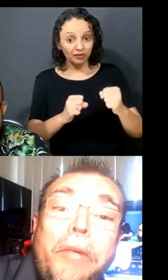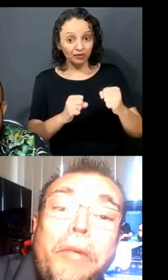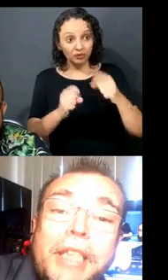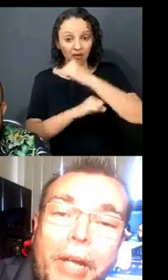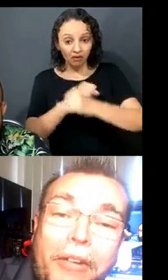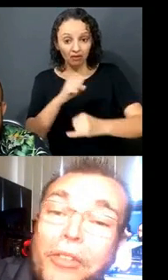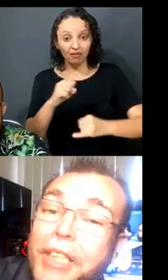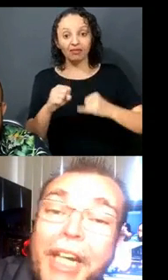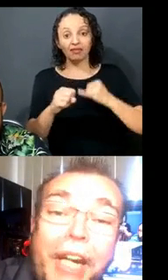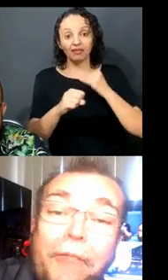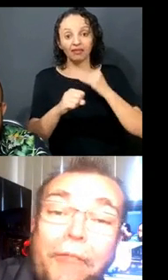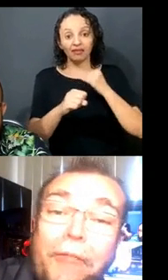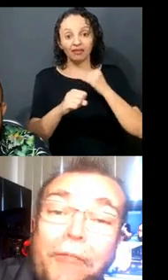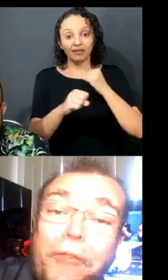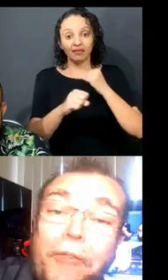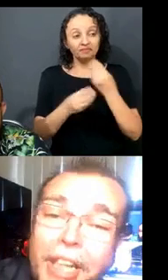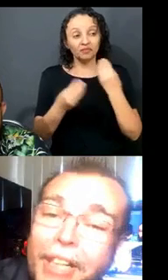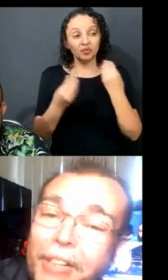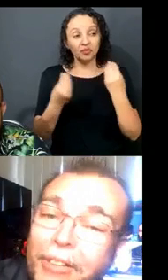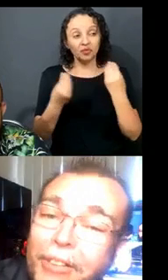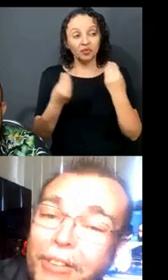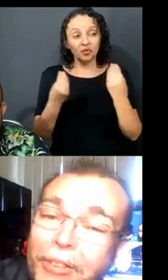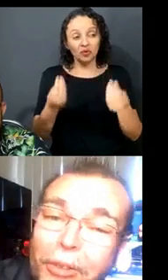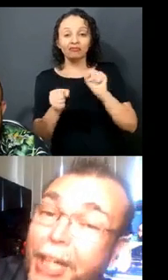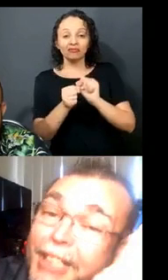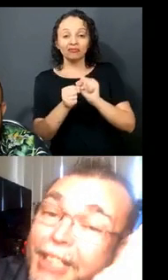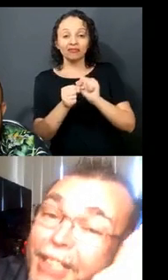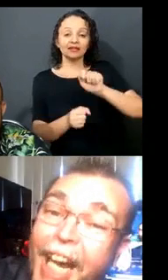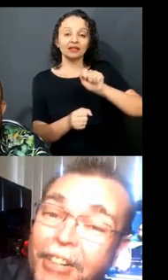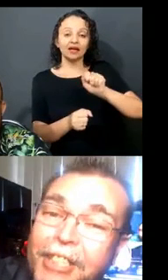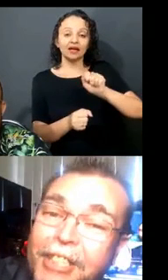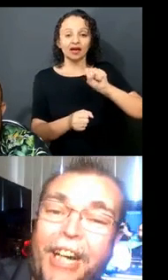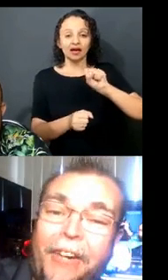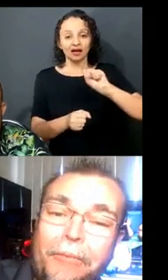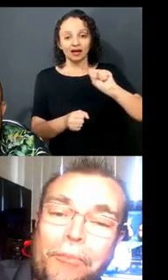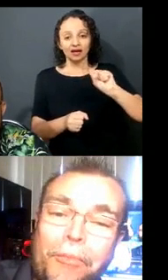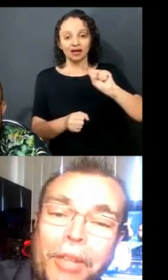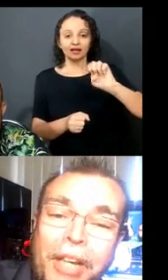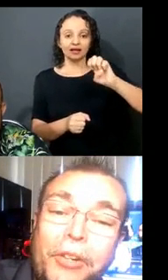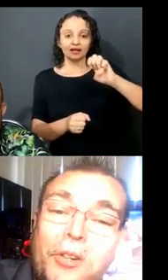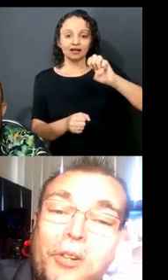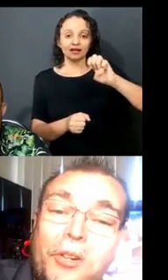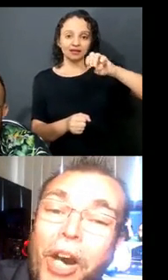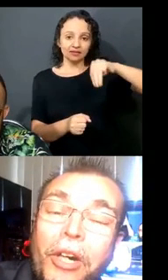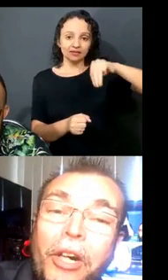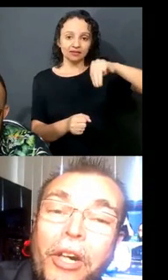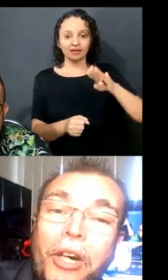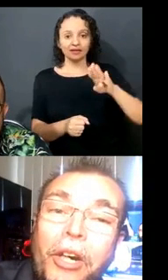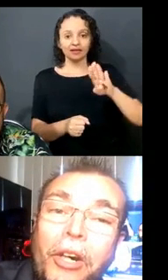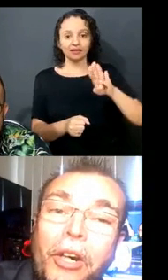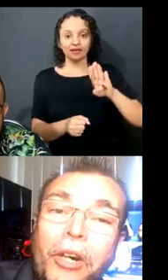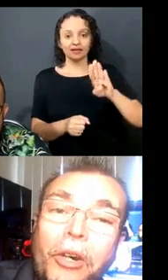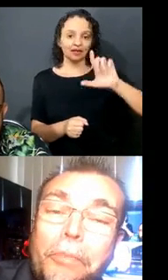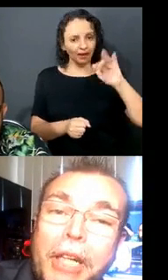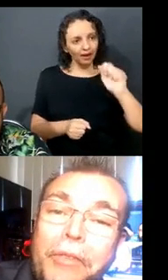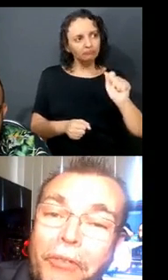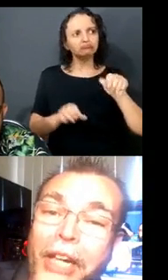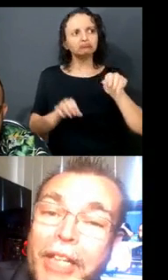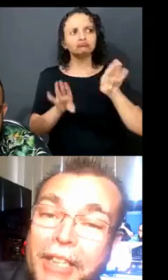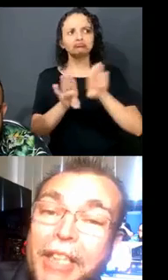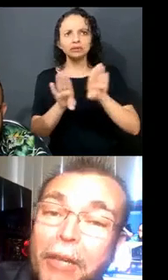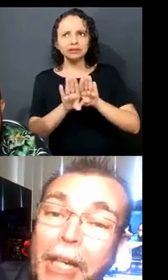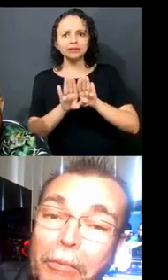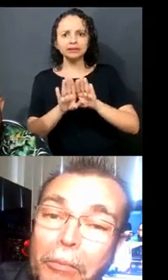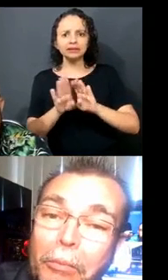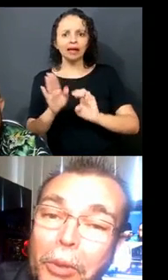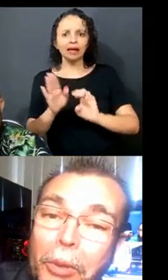vão fazer a Assembleia? Vão ter que reformar o estatuto para pôr essa cláusula lá. Igual o Supremo teve que